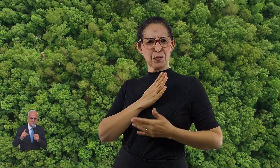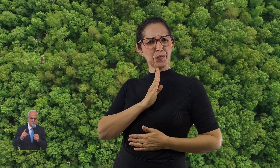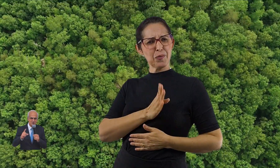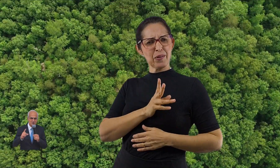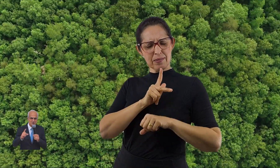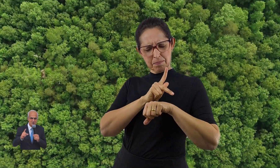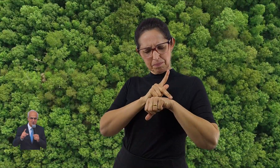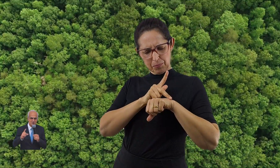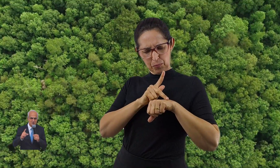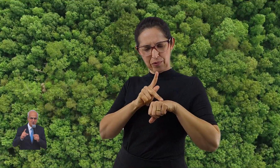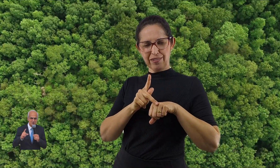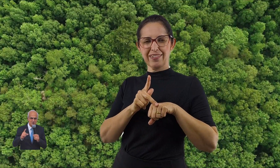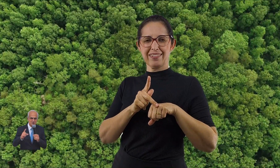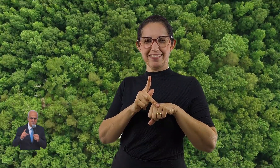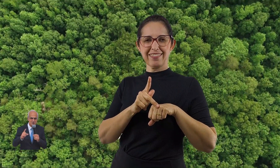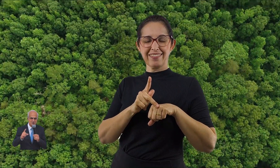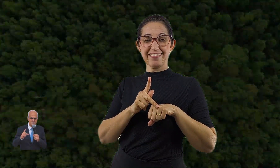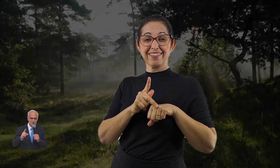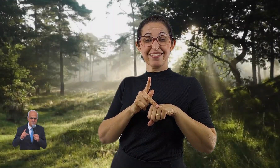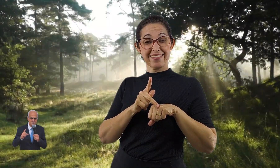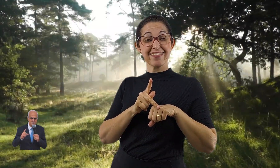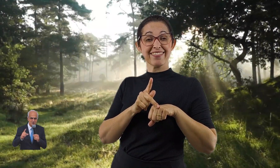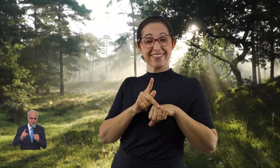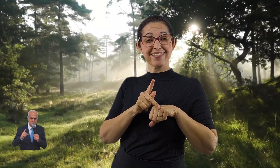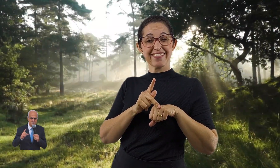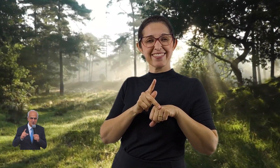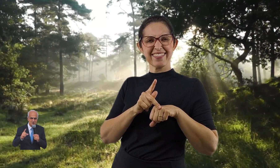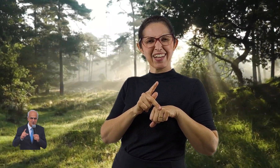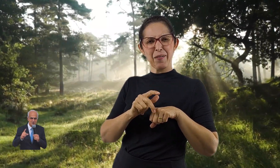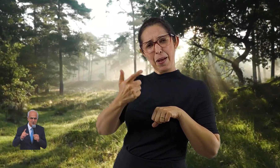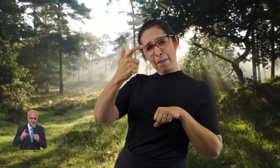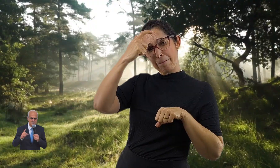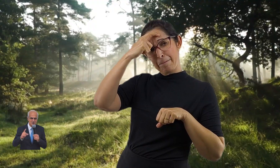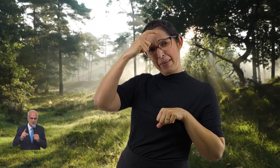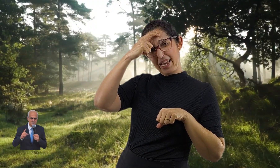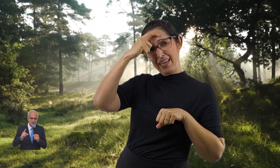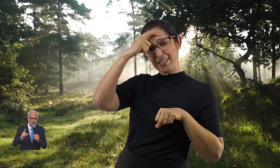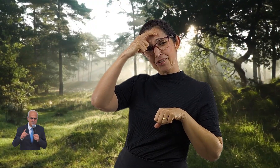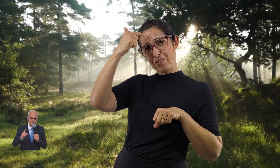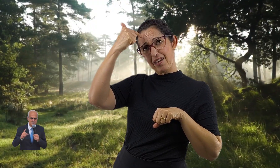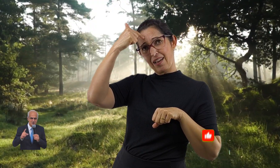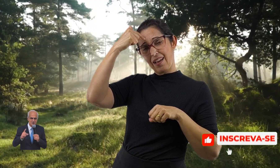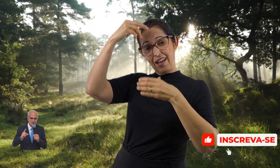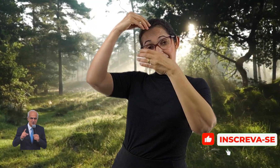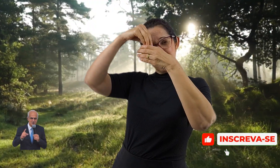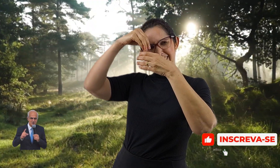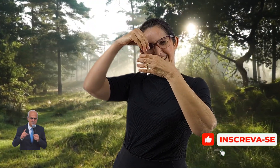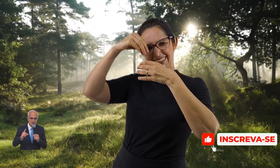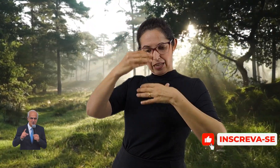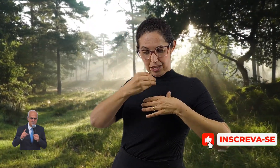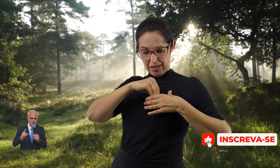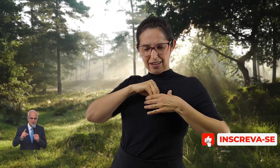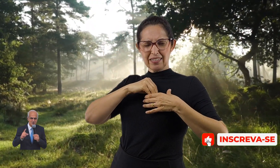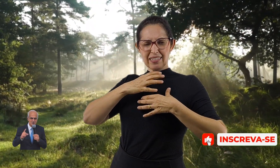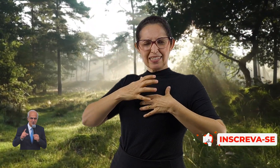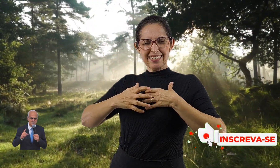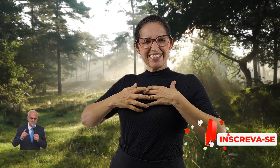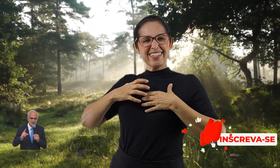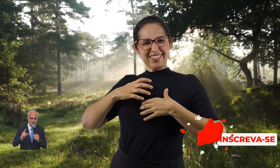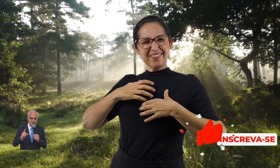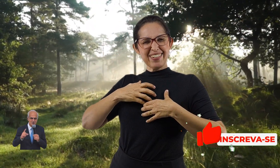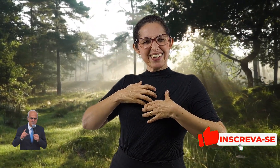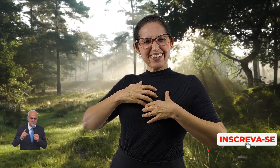puro. É a mente, o coração, a sede do nosso sentimento. Cria, Senhor, opera um milagre